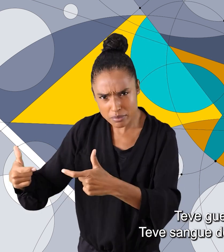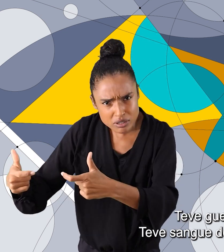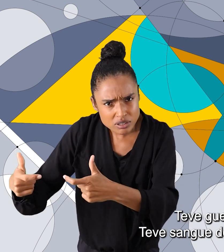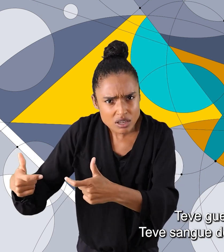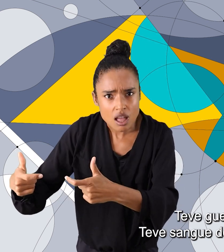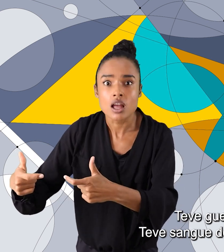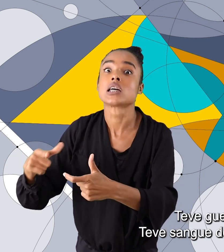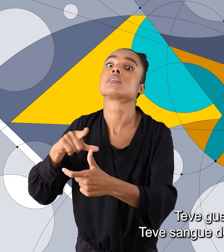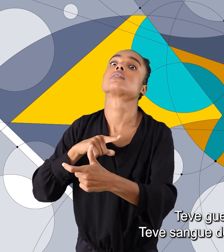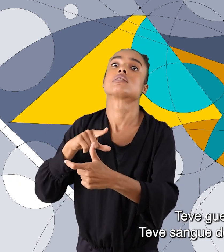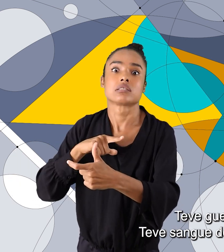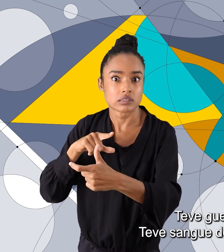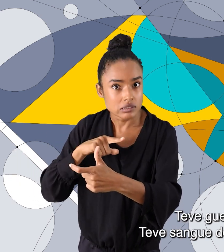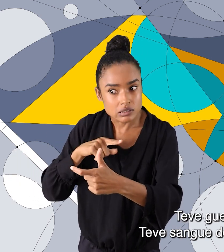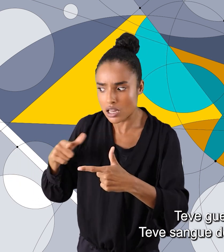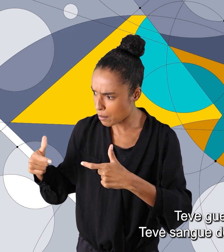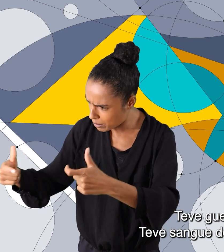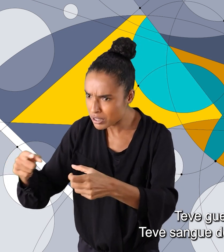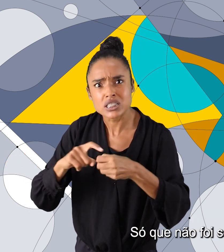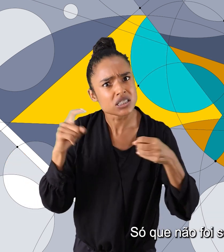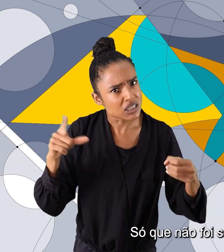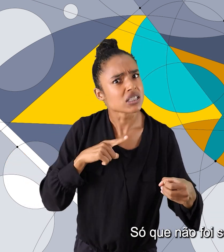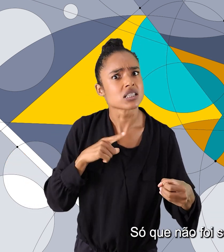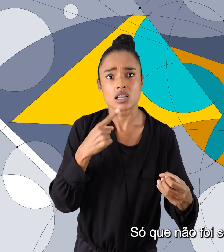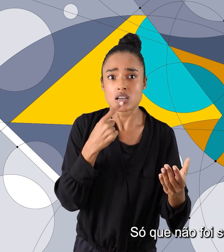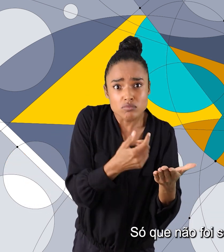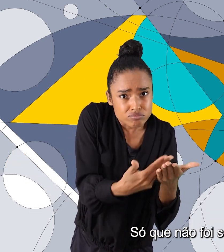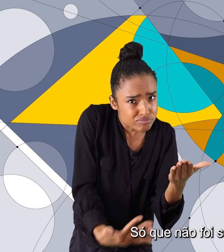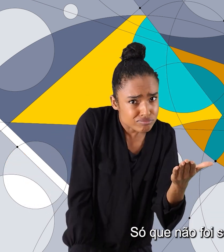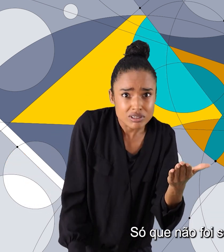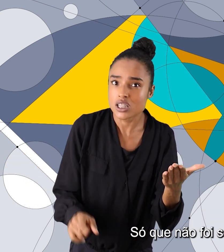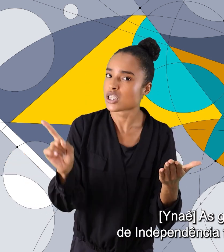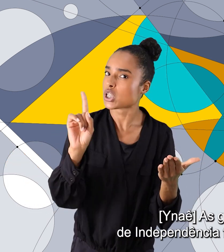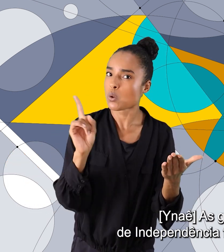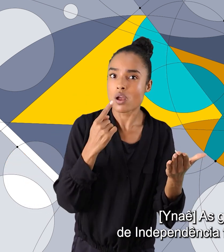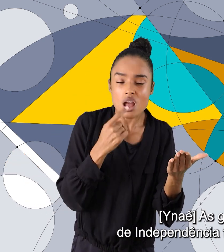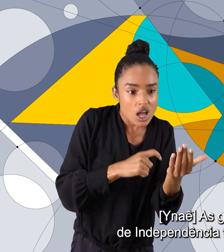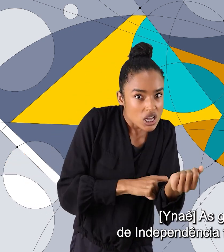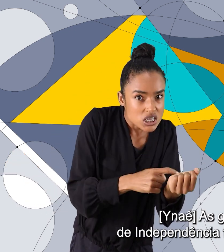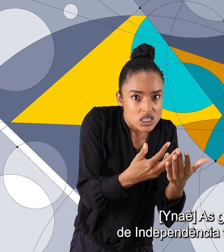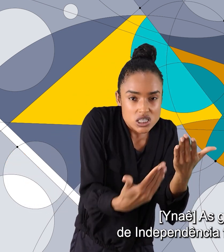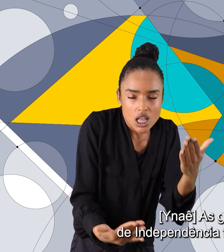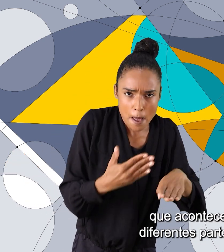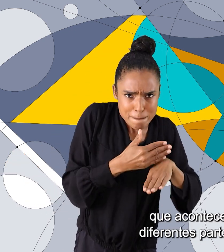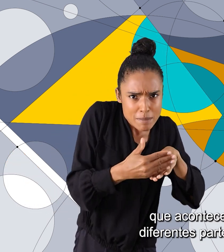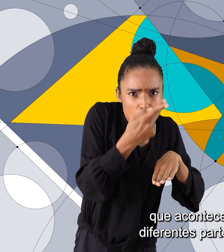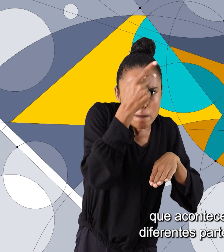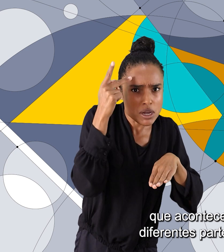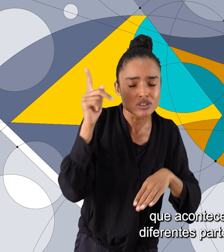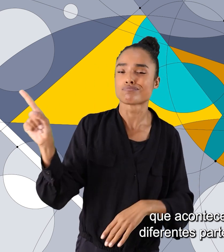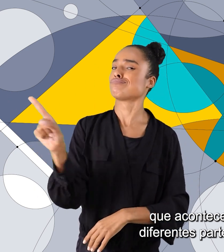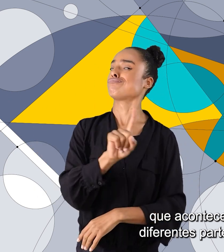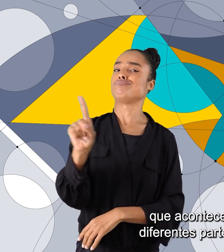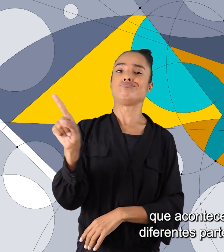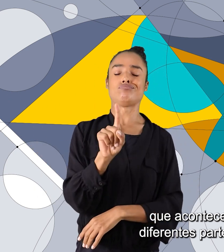Teve guerra, teve sangue derramado. Só que não foi sangue azul. As guerras de independência foram guerras que aconteceram